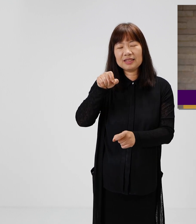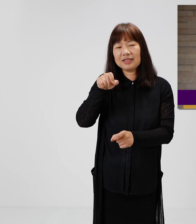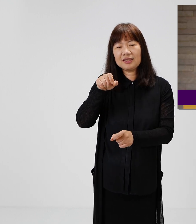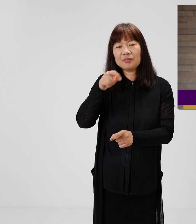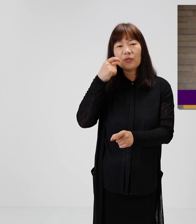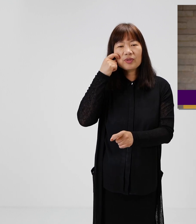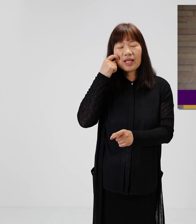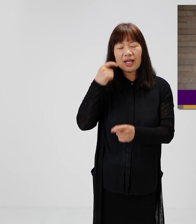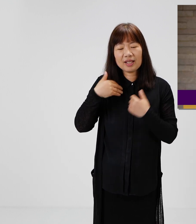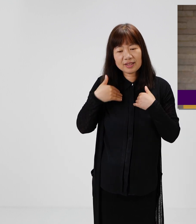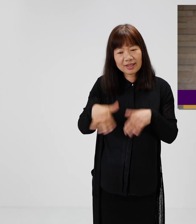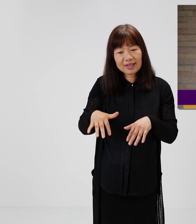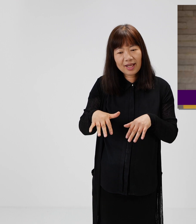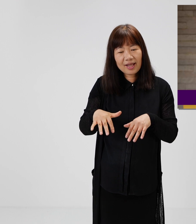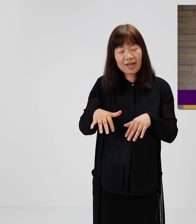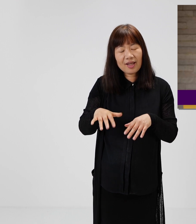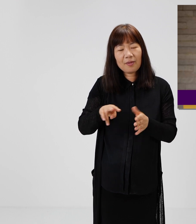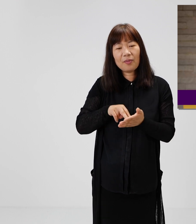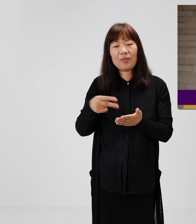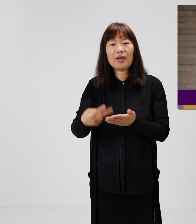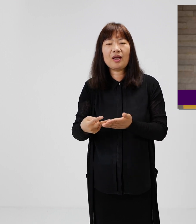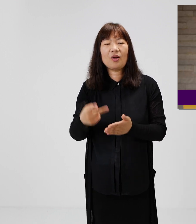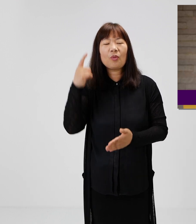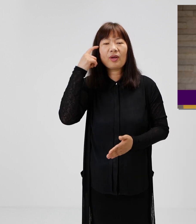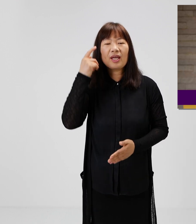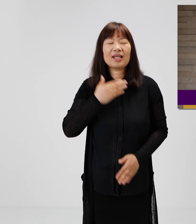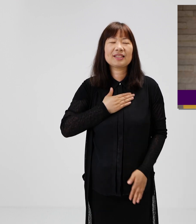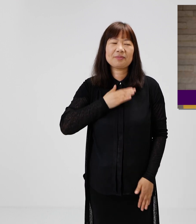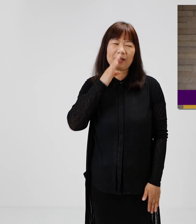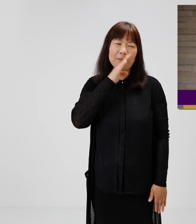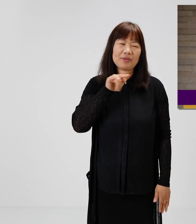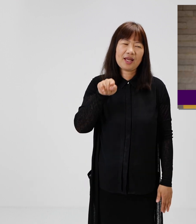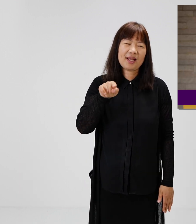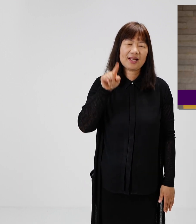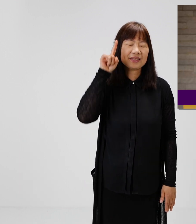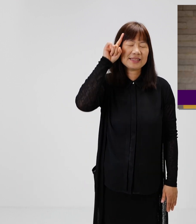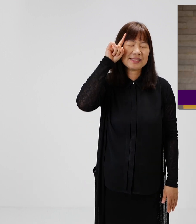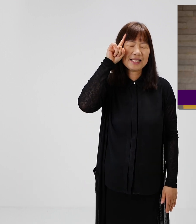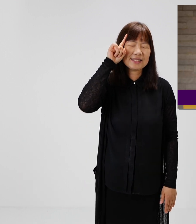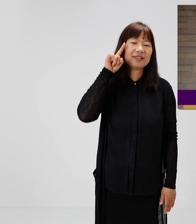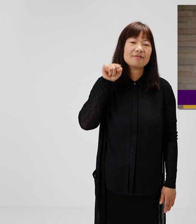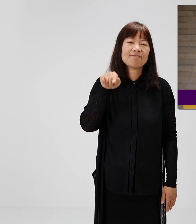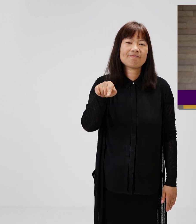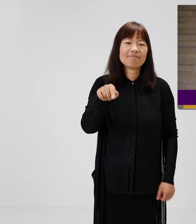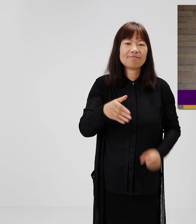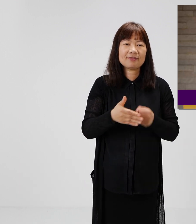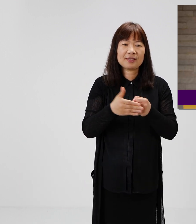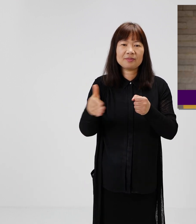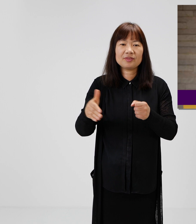휙휙 넘어져요. 기분 나쁘게 만들어서, 짜증나게 만들어서,